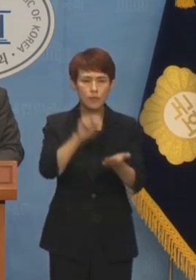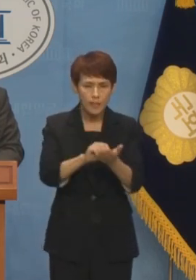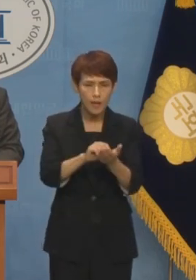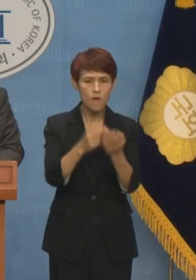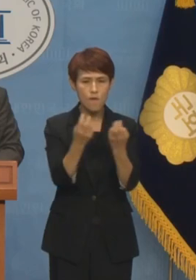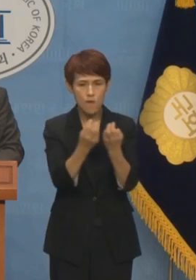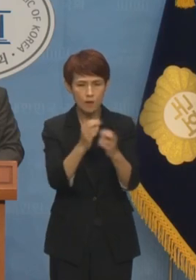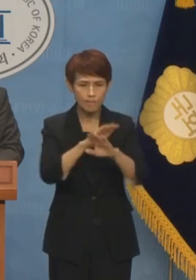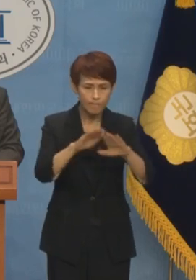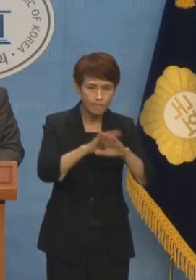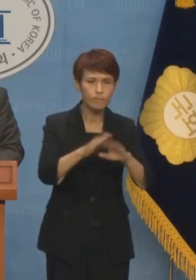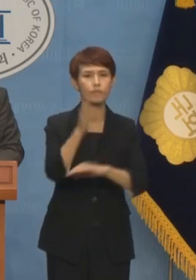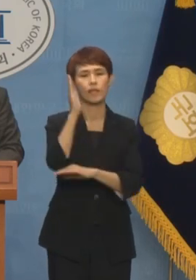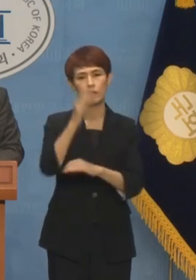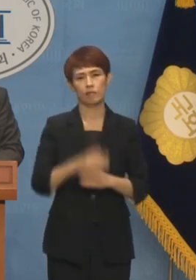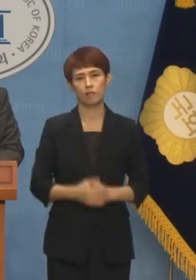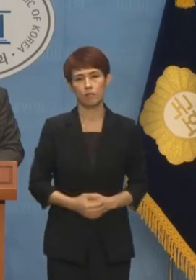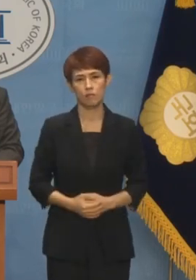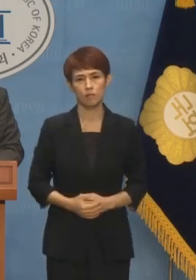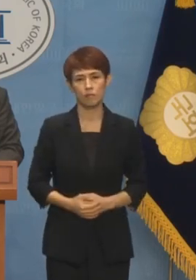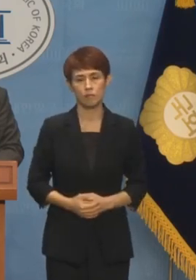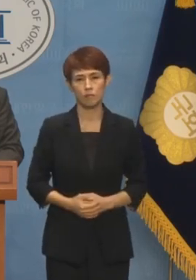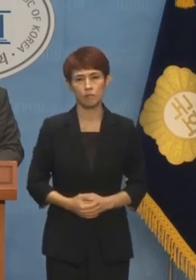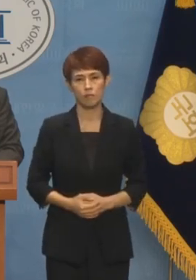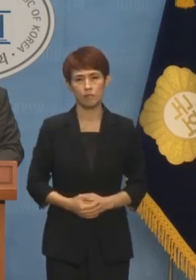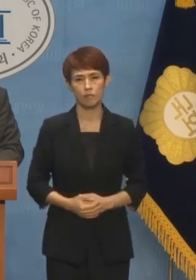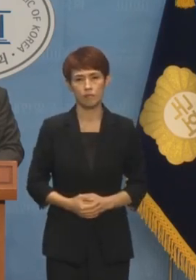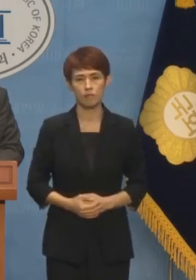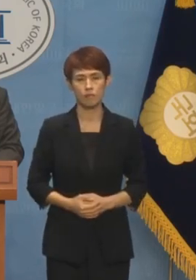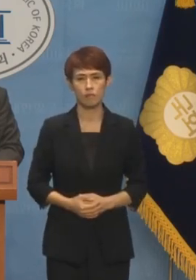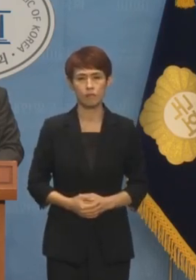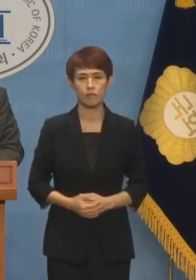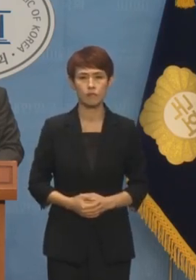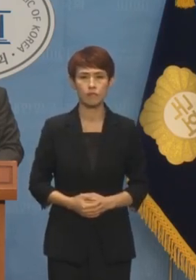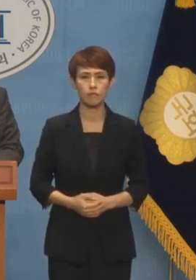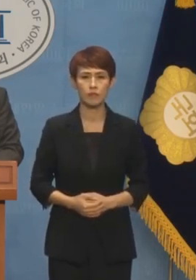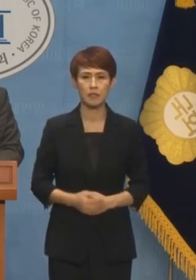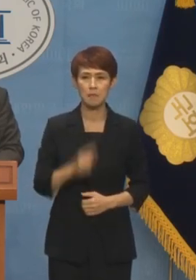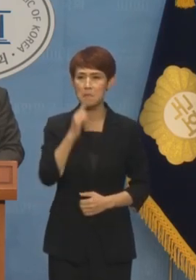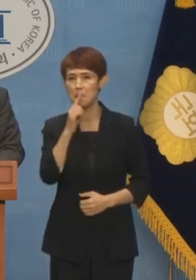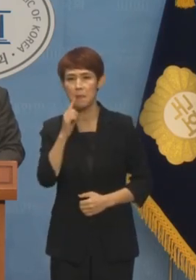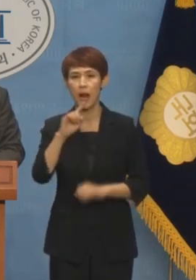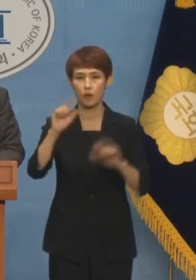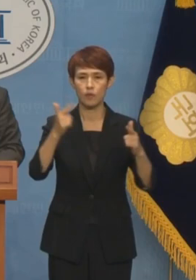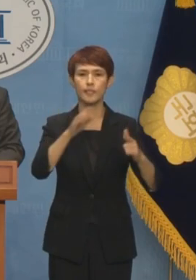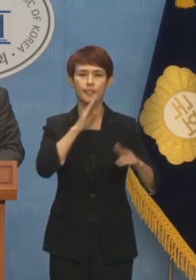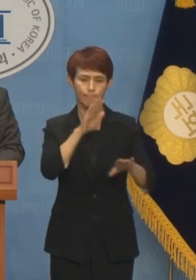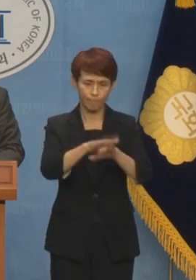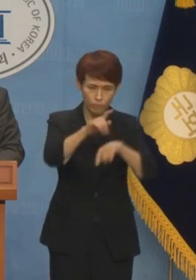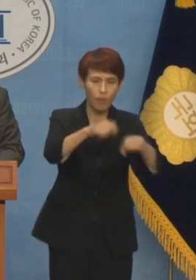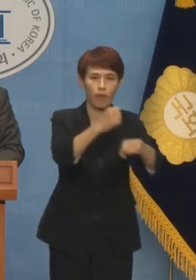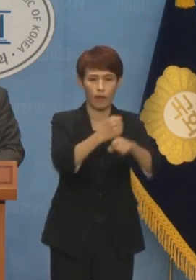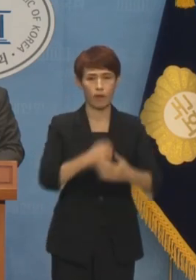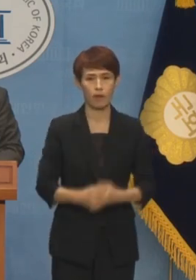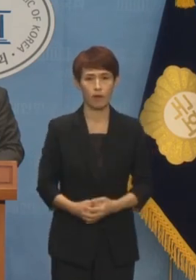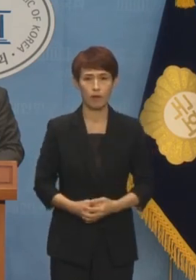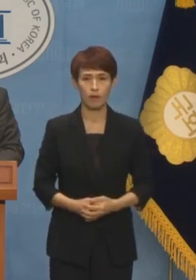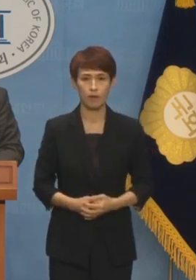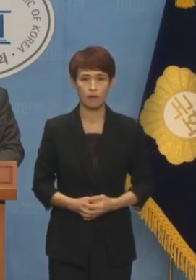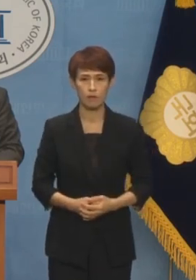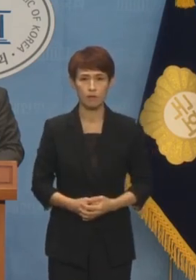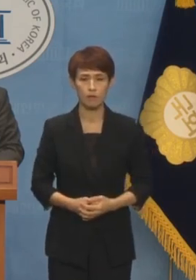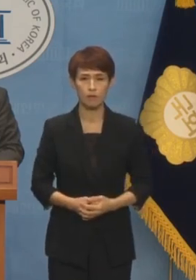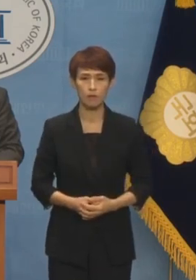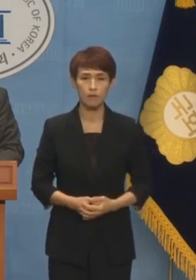정당, 입으로만 말하고 가십으로 승부하는 정치를 종식시키겠습니다. 돌을 맞더라도 치부를